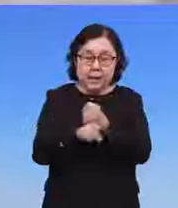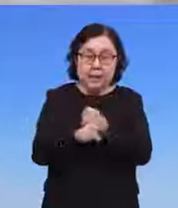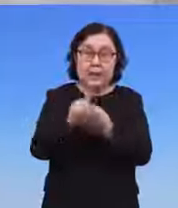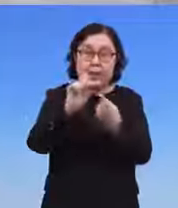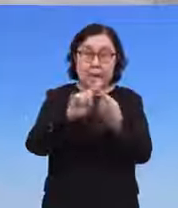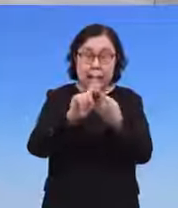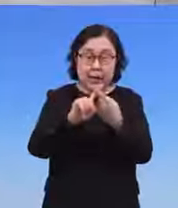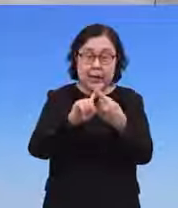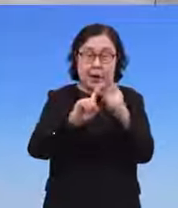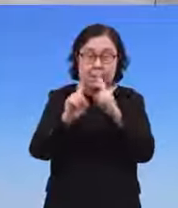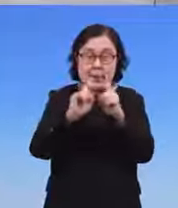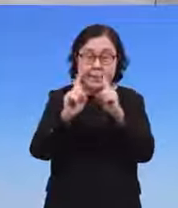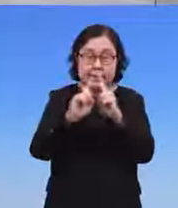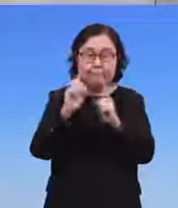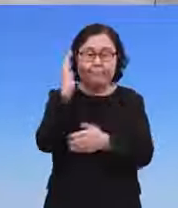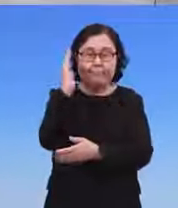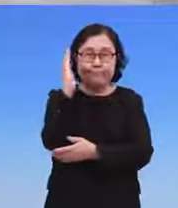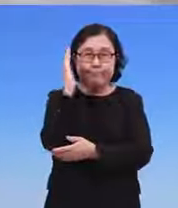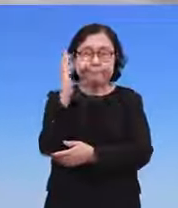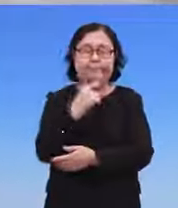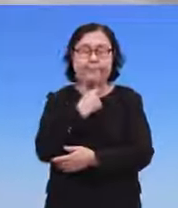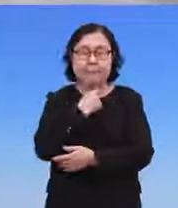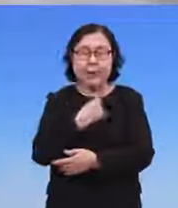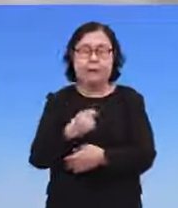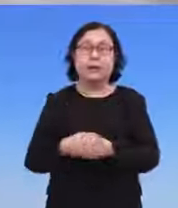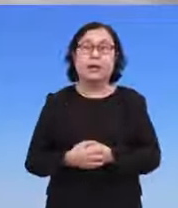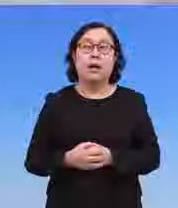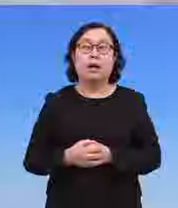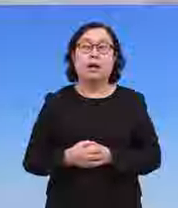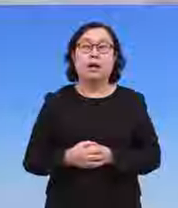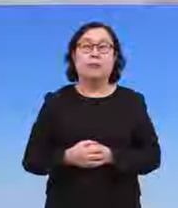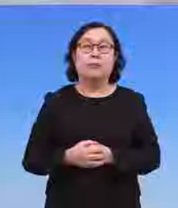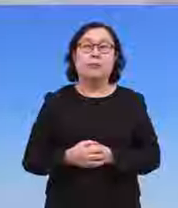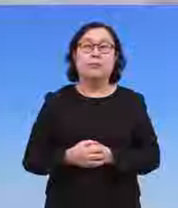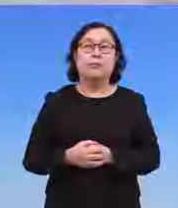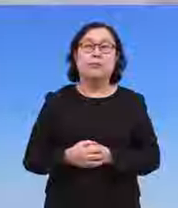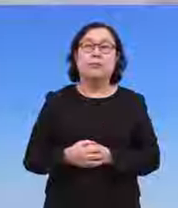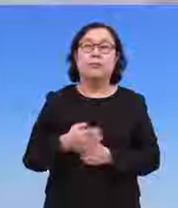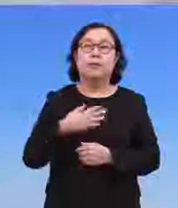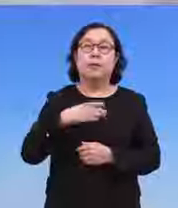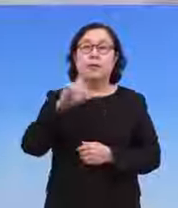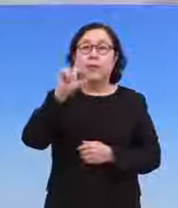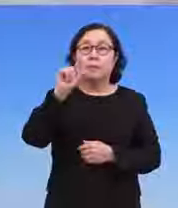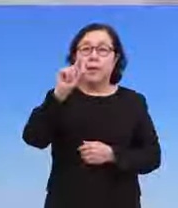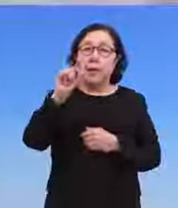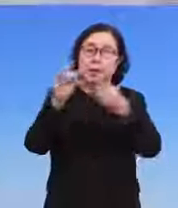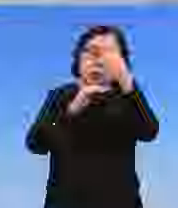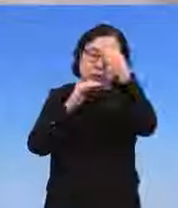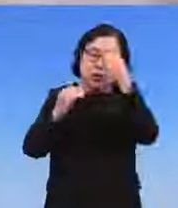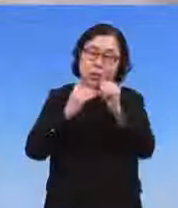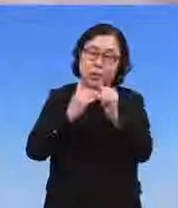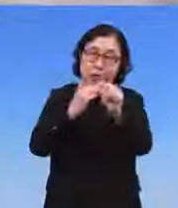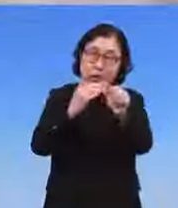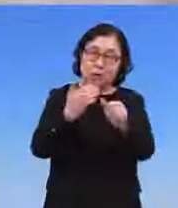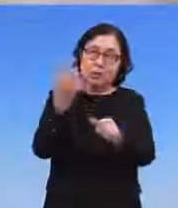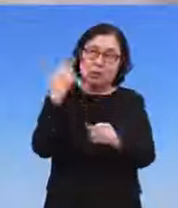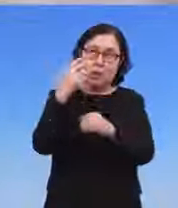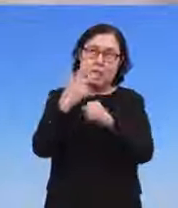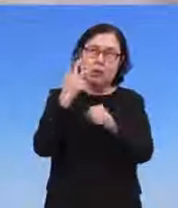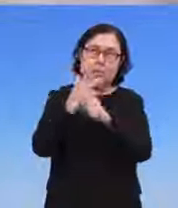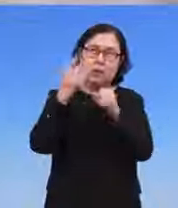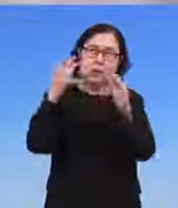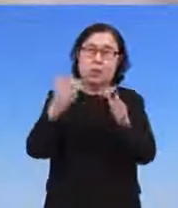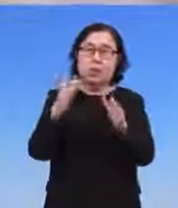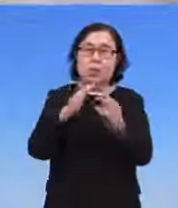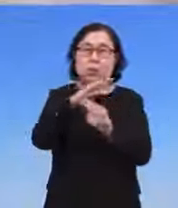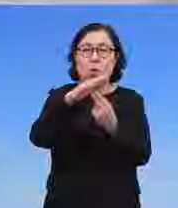오늘 함께 좀 말씀을 나누어보려고 합니다. 사실 저는 일만수도 바수 운동을 선포하고 지난